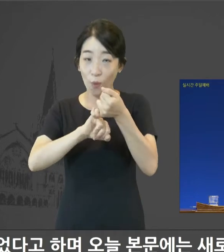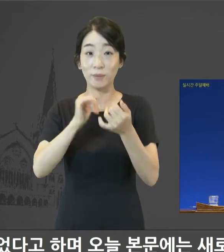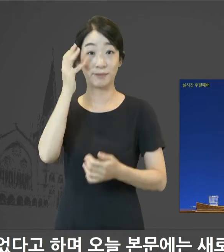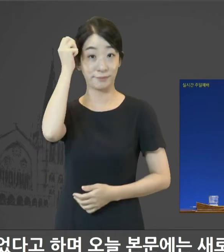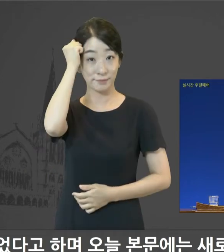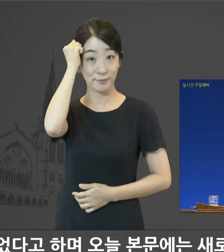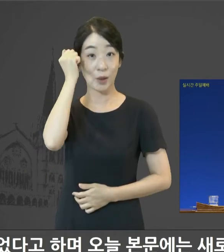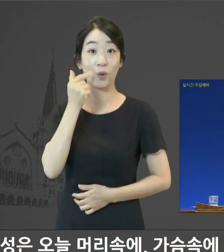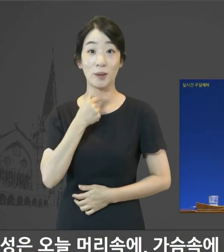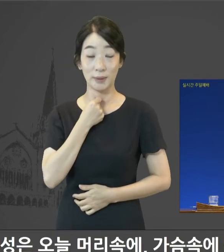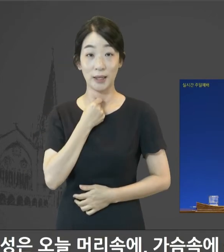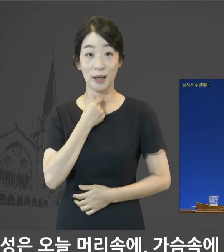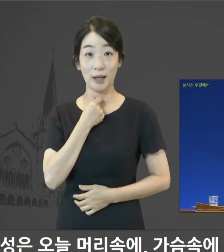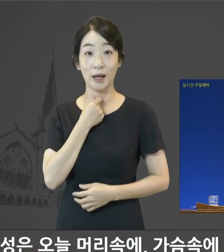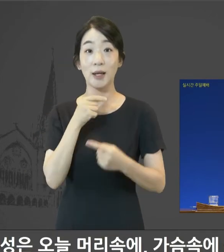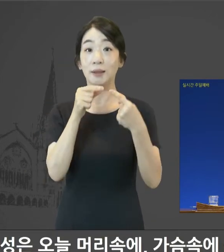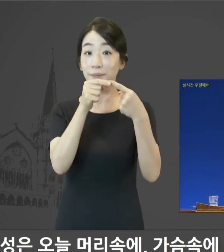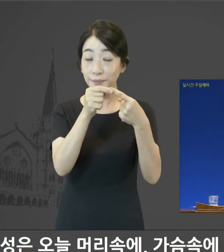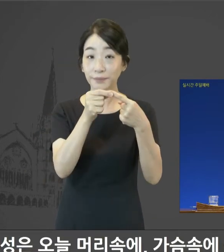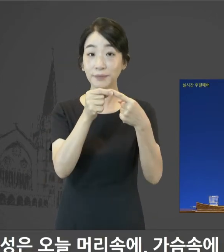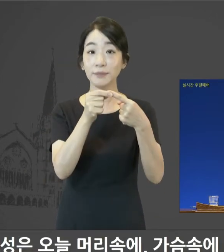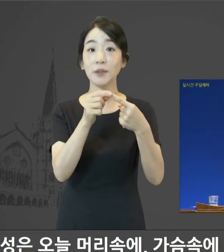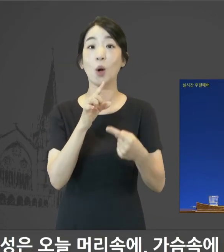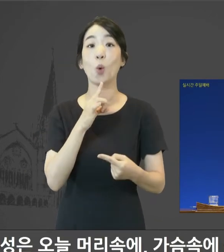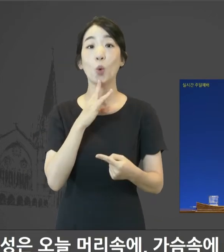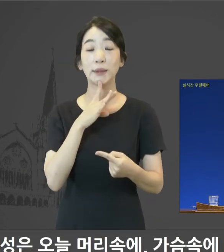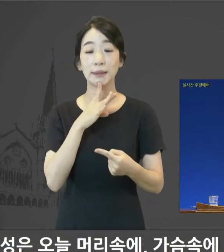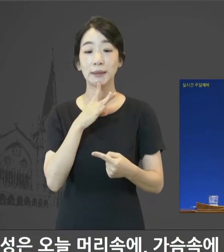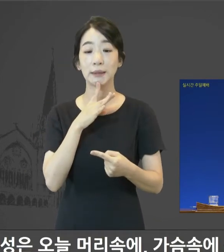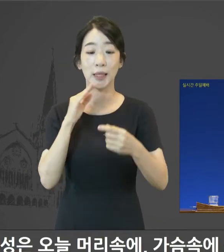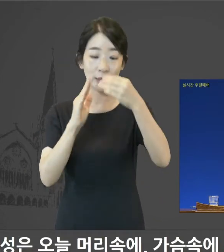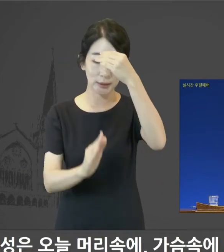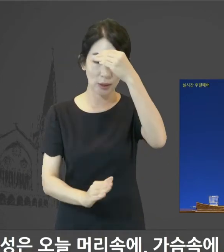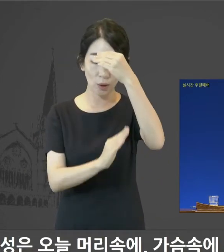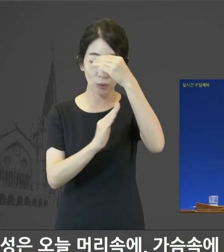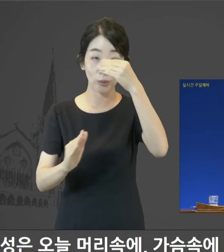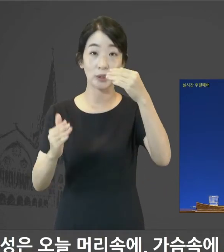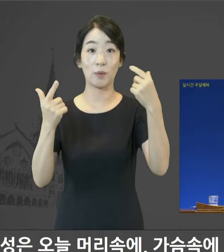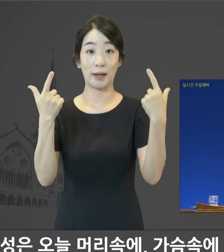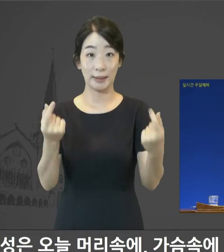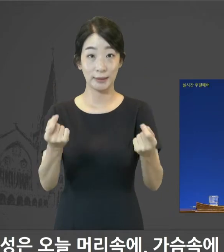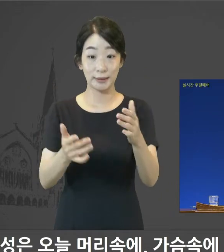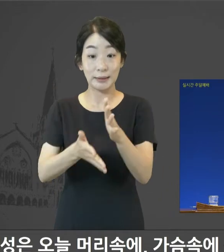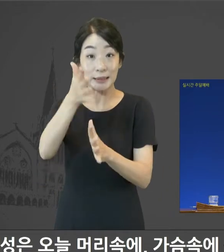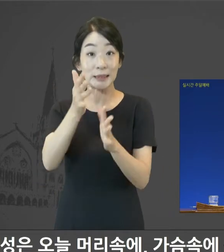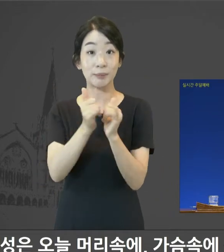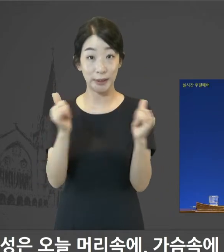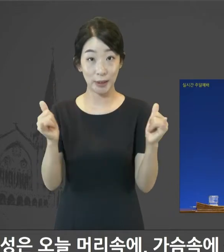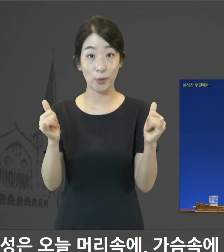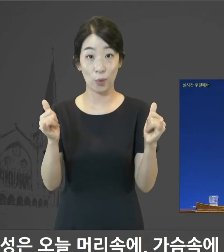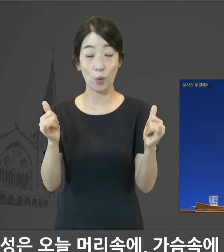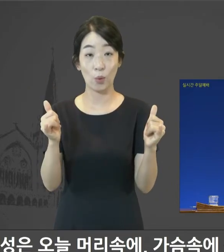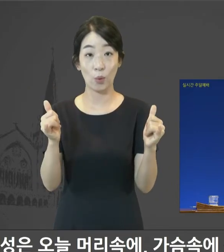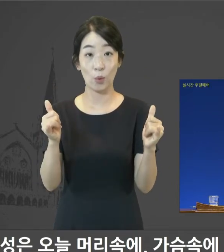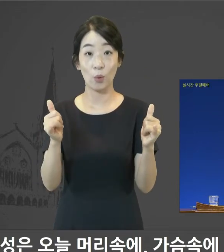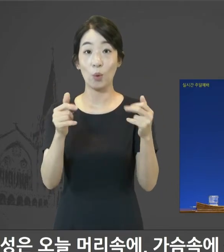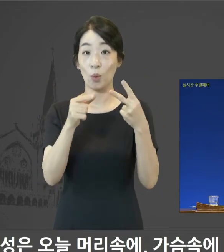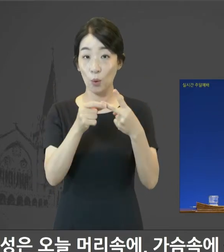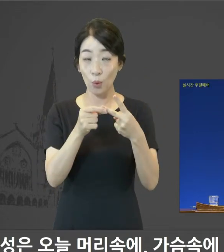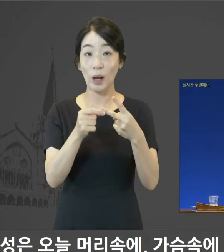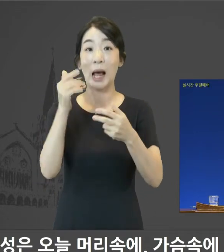있냐면 오직 성도들과 동일한 시민이요, 그 다음